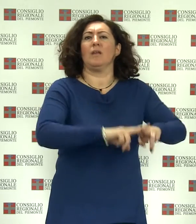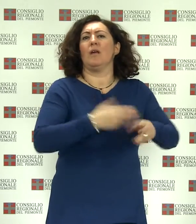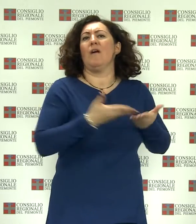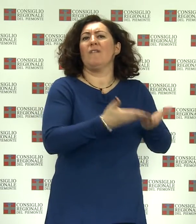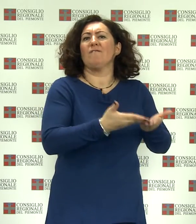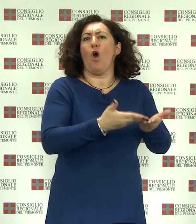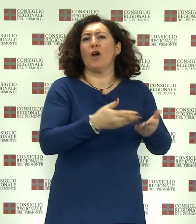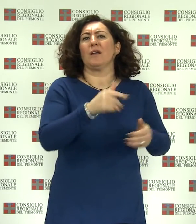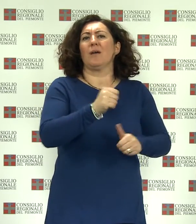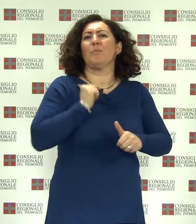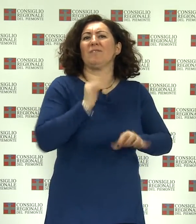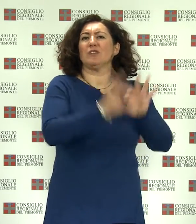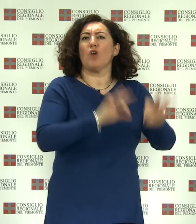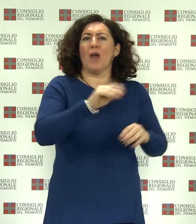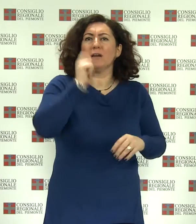delle mafie.